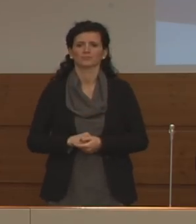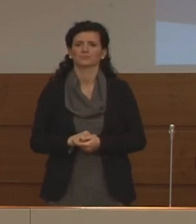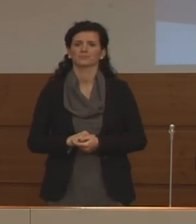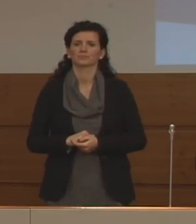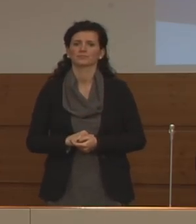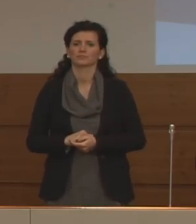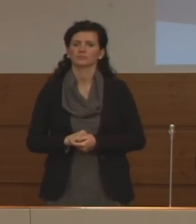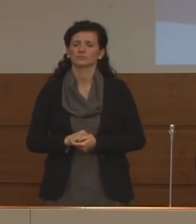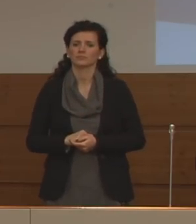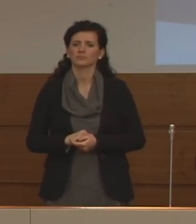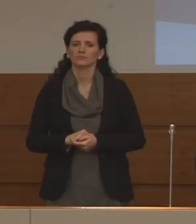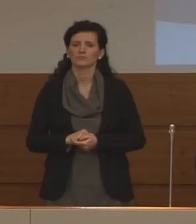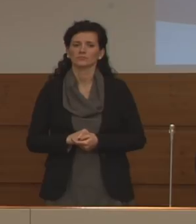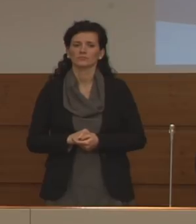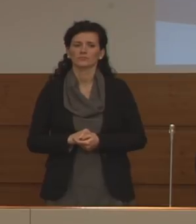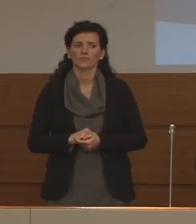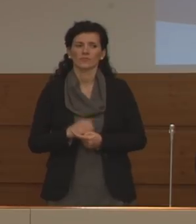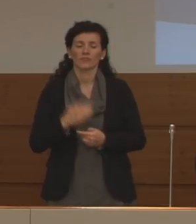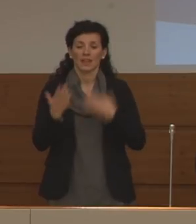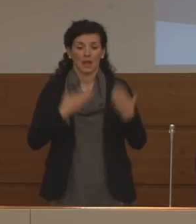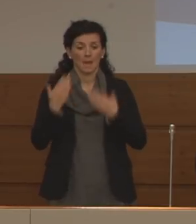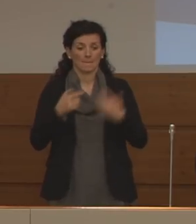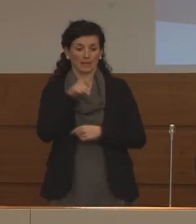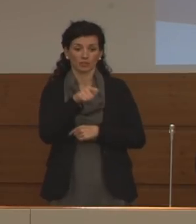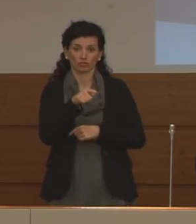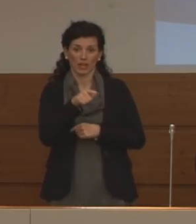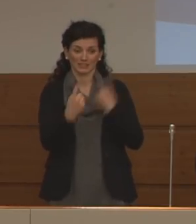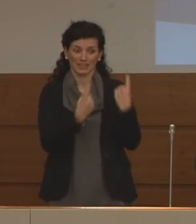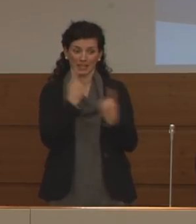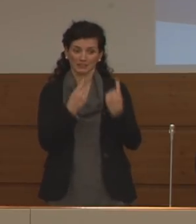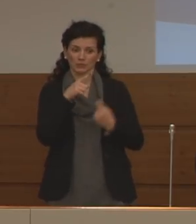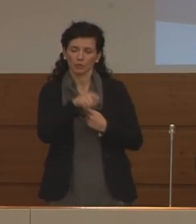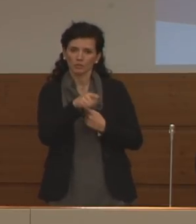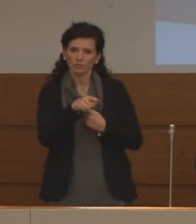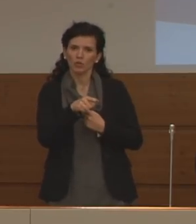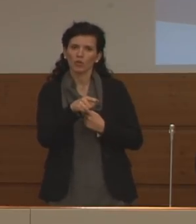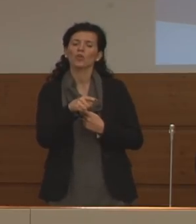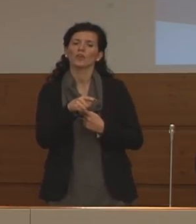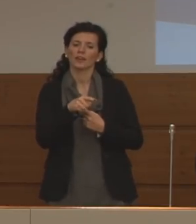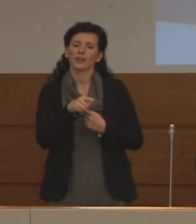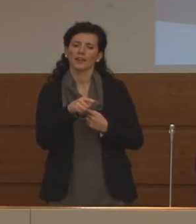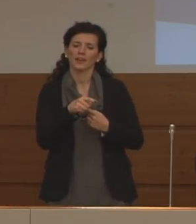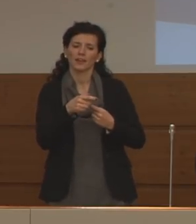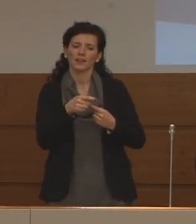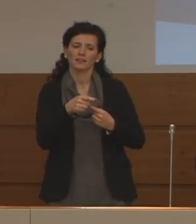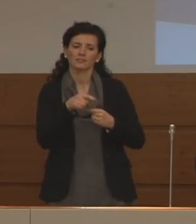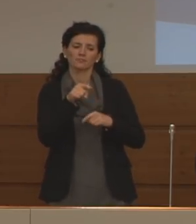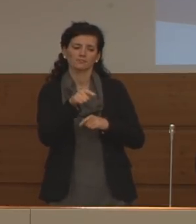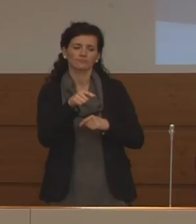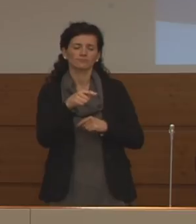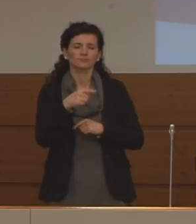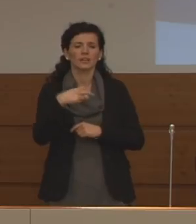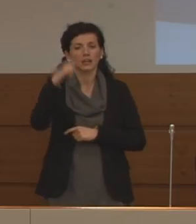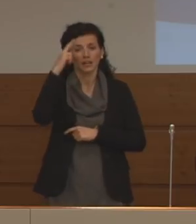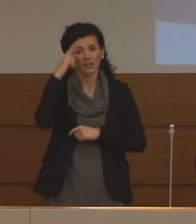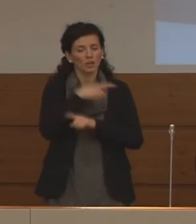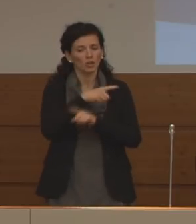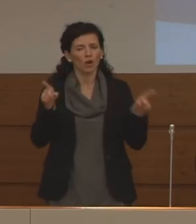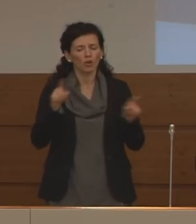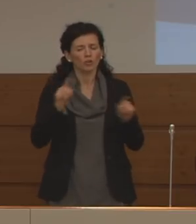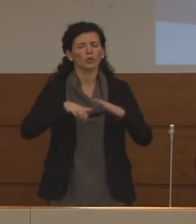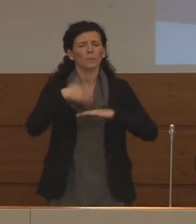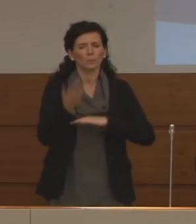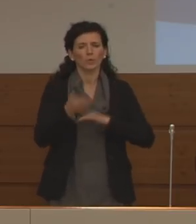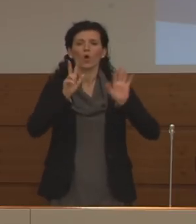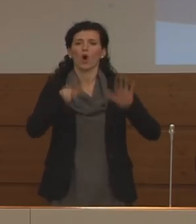riguarda le forze in campo voglio ricordare che siamo a più di